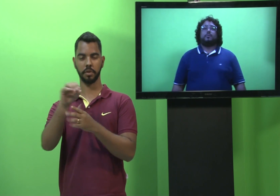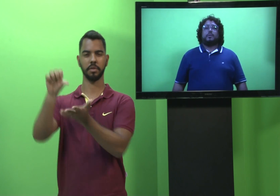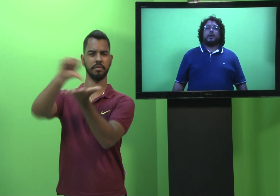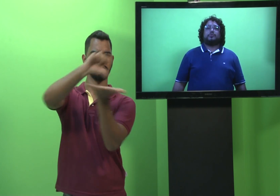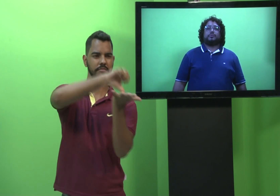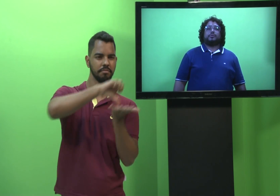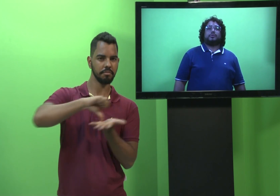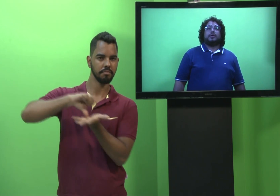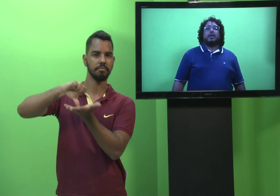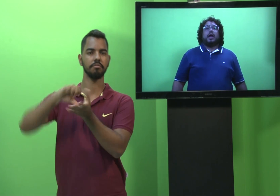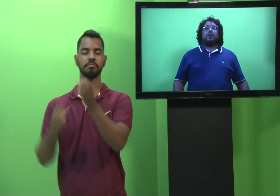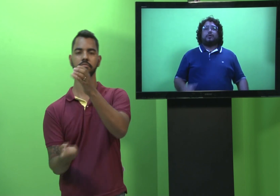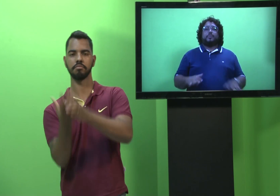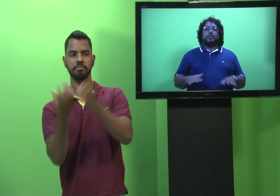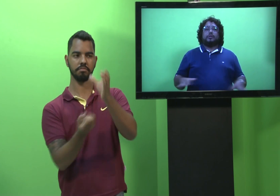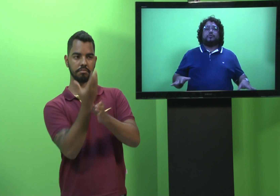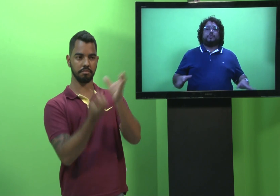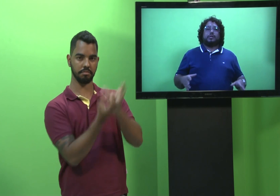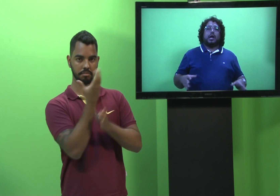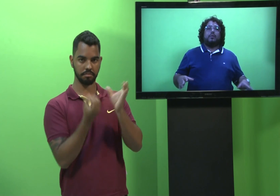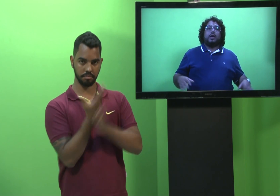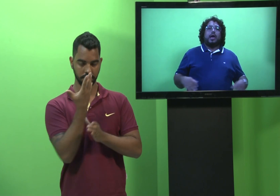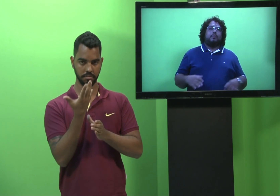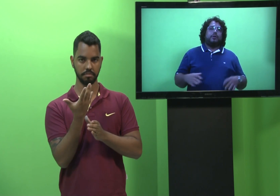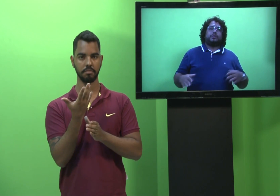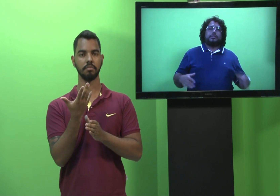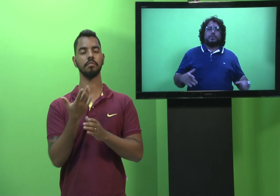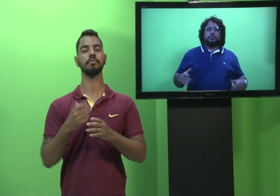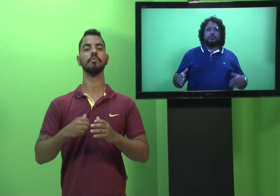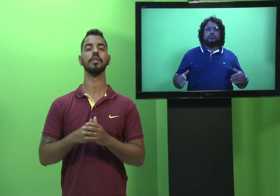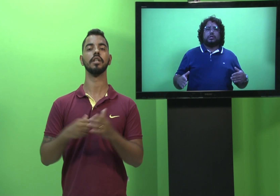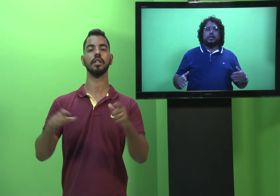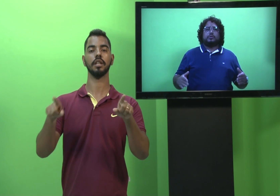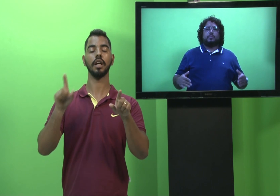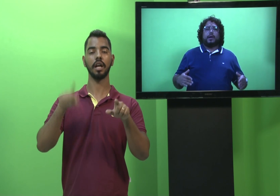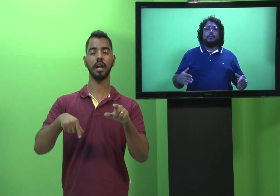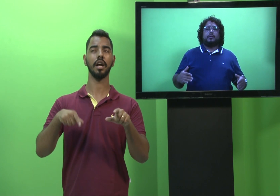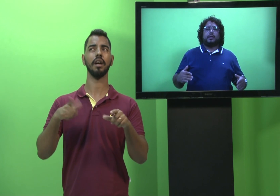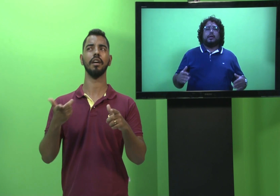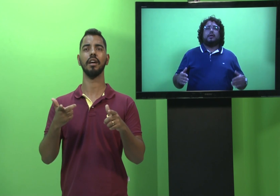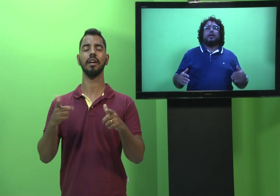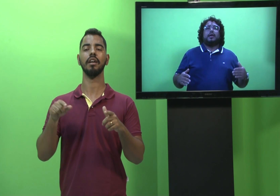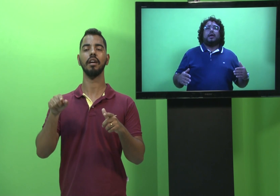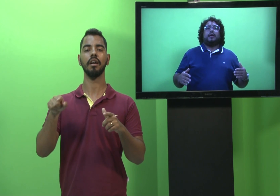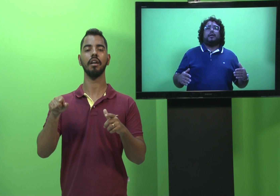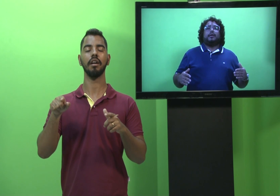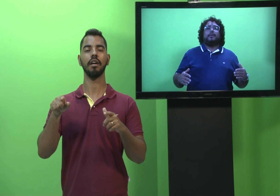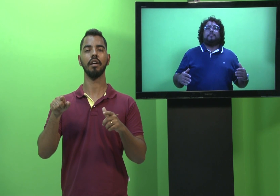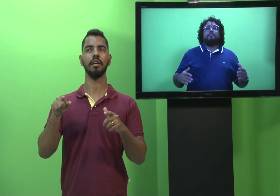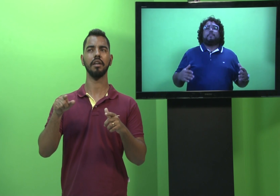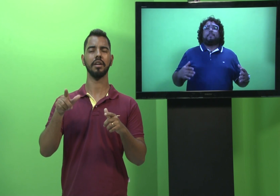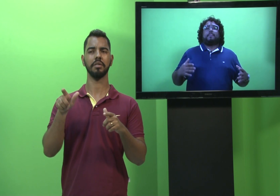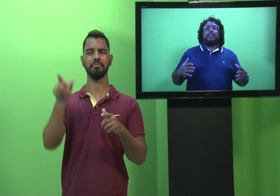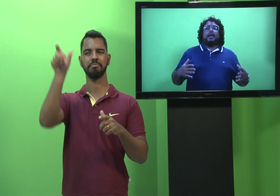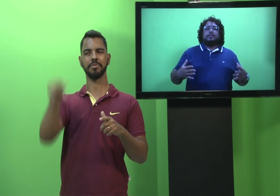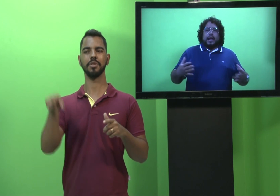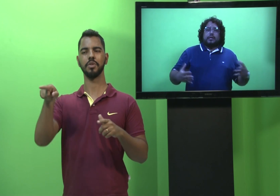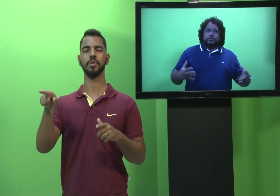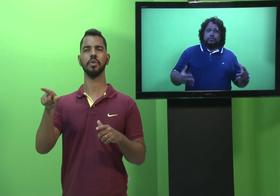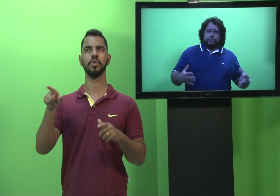e publicações. A correspondência oficial é o meio de que as pessoas se utilizam para manter as relações